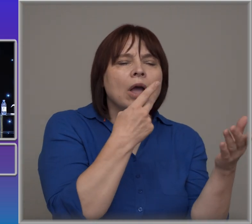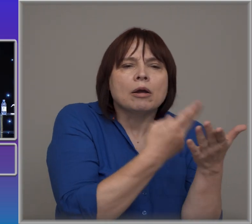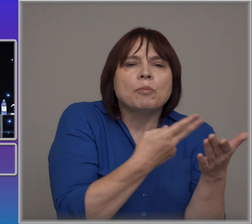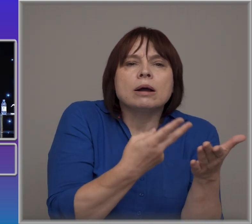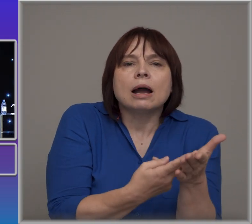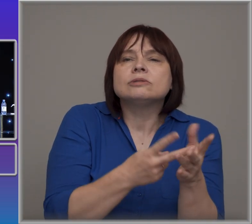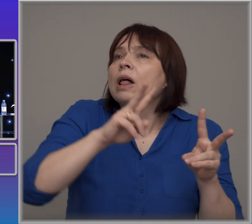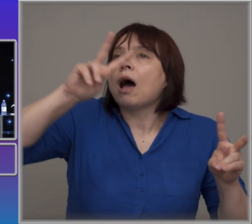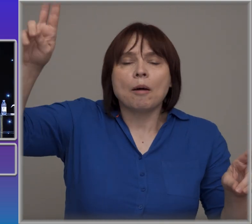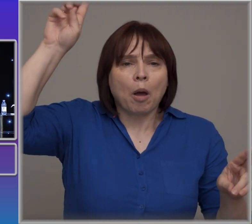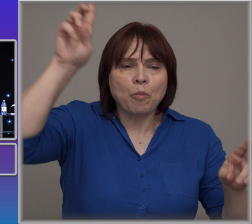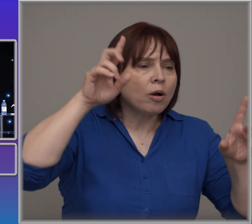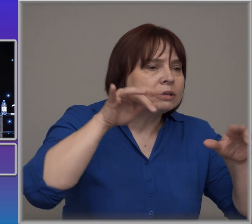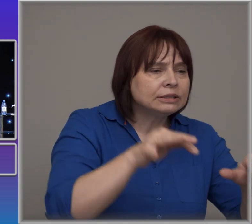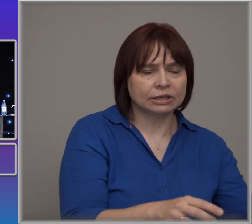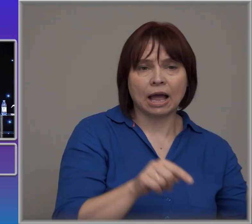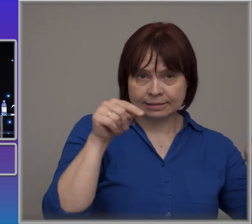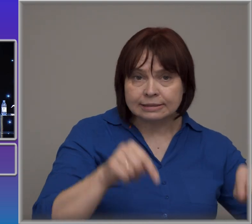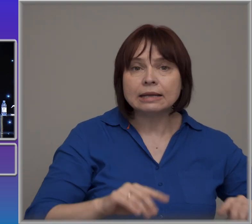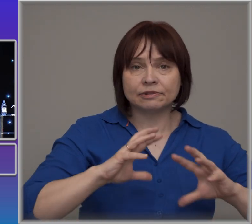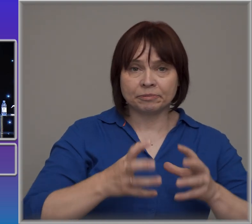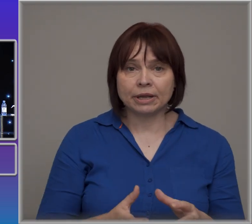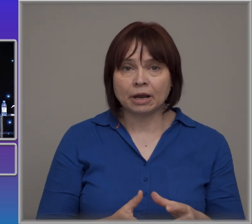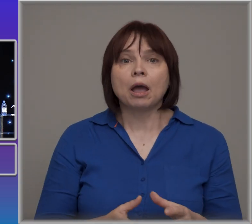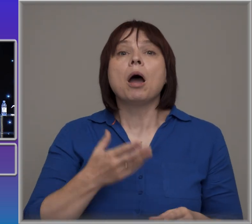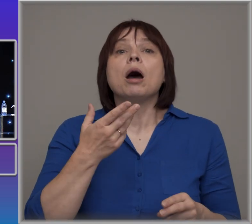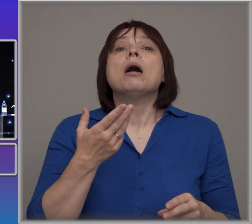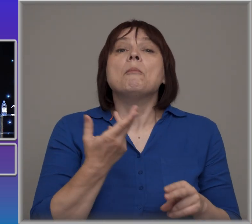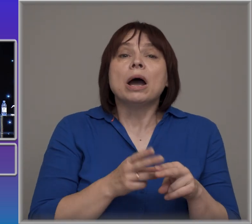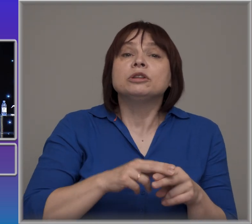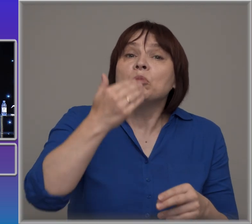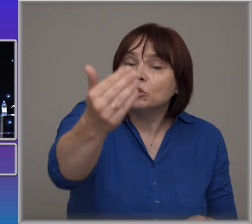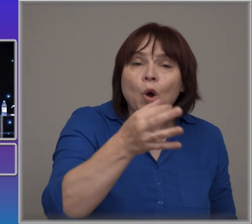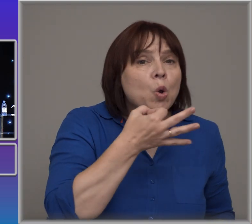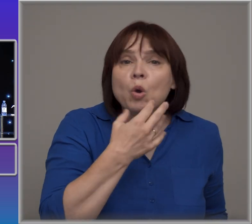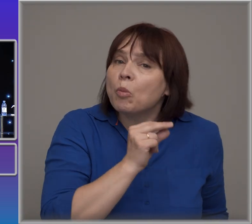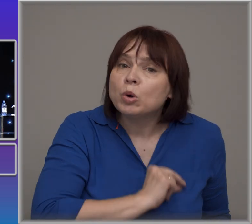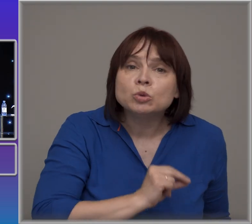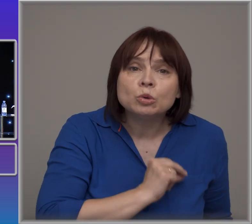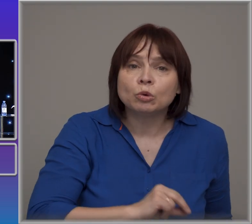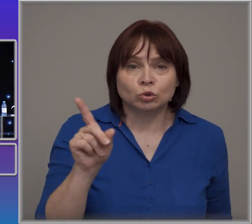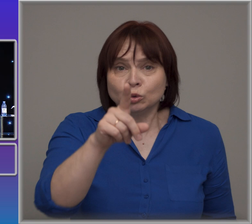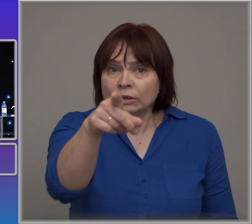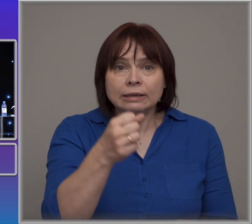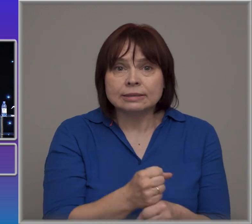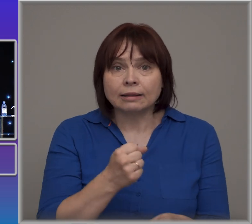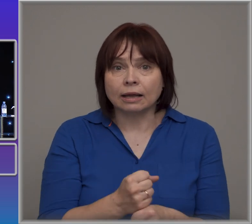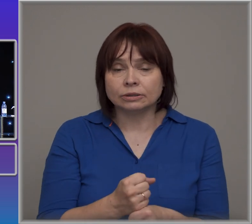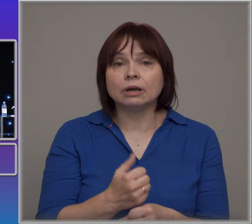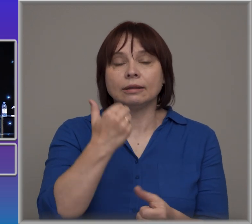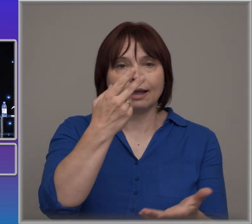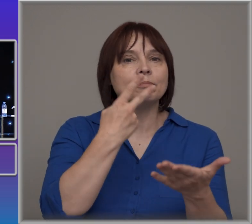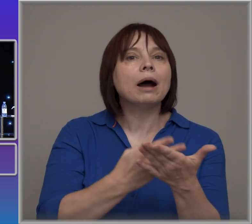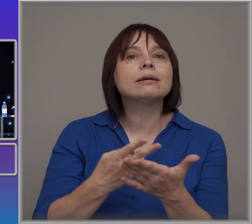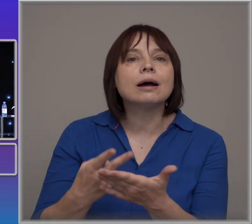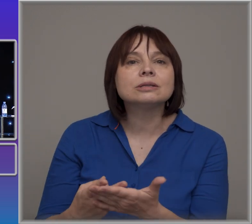21 глагол, относящийся к категориям работы, служения, возделывания, труда. Бог открывает нам